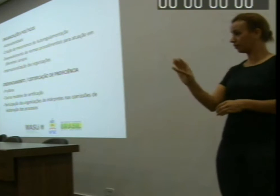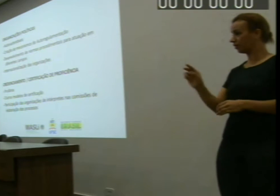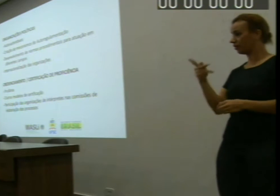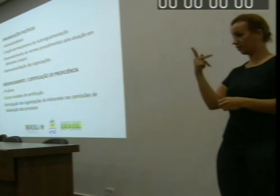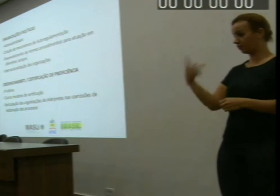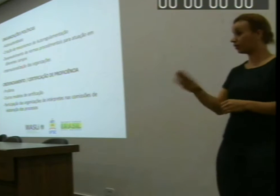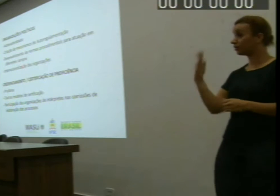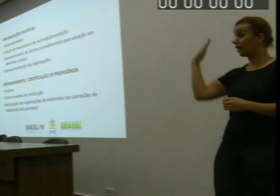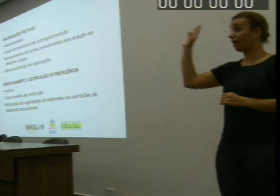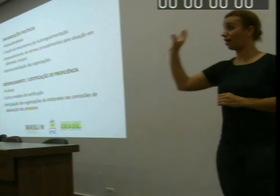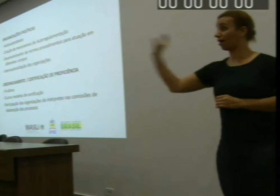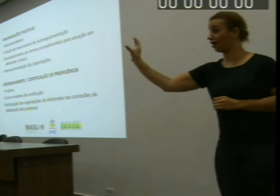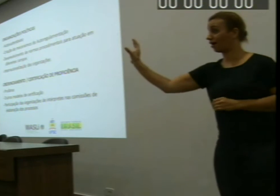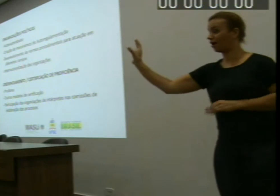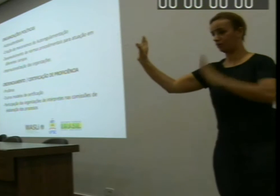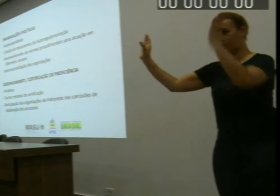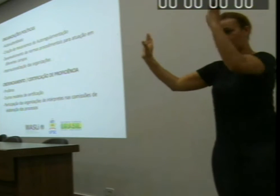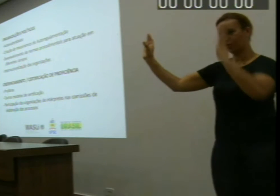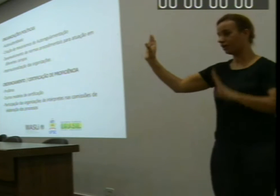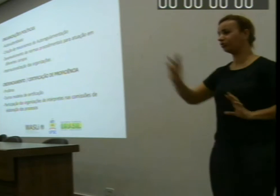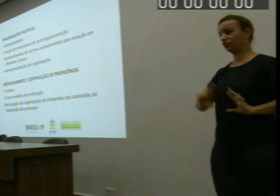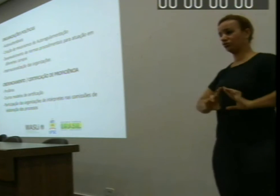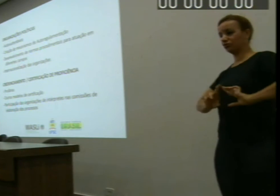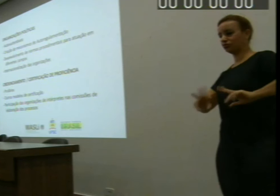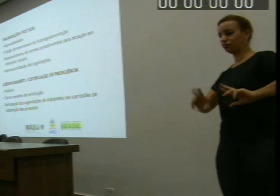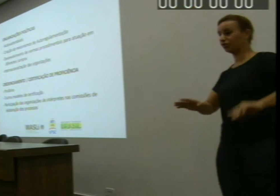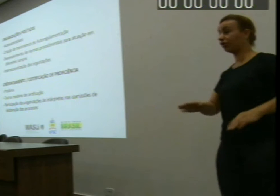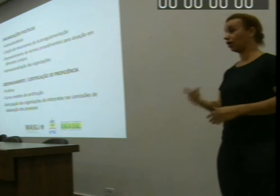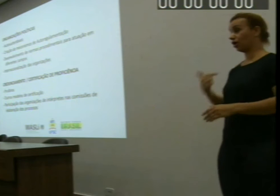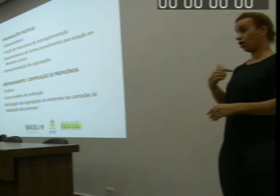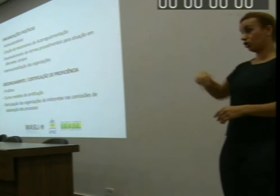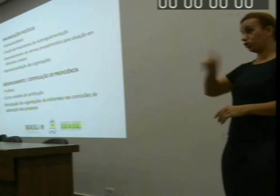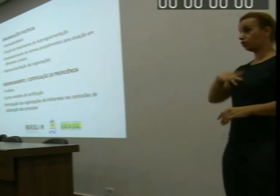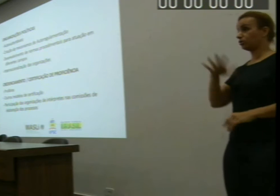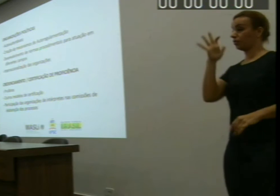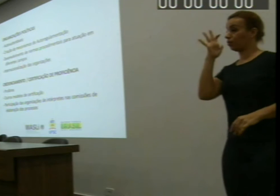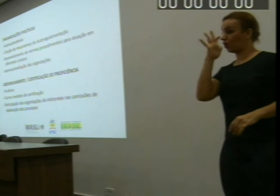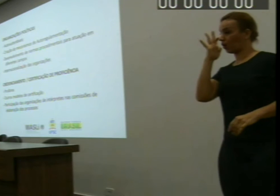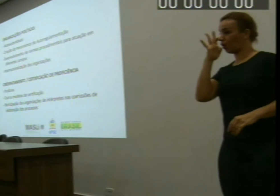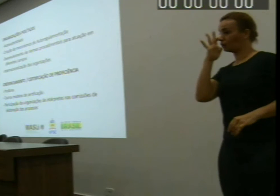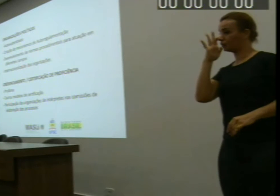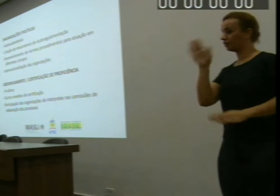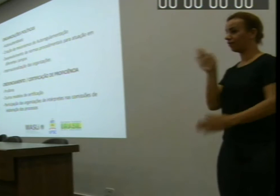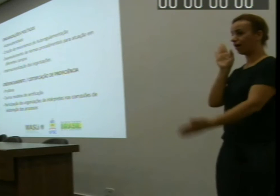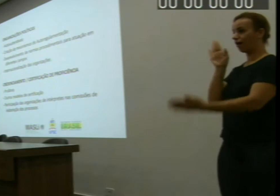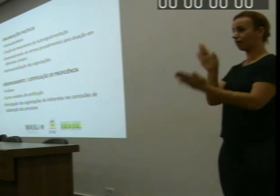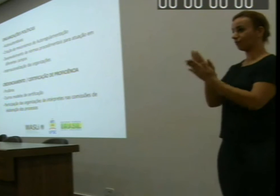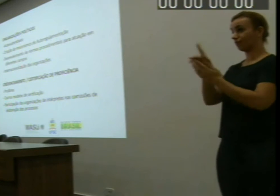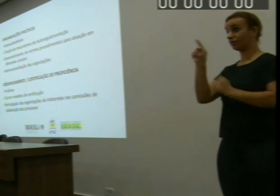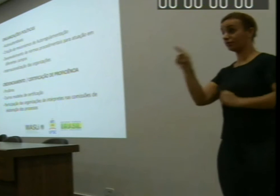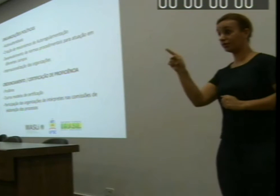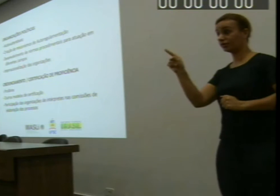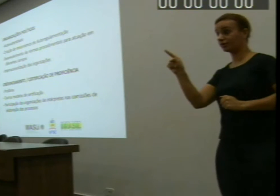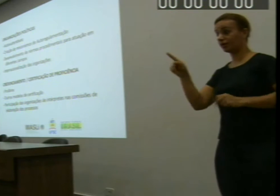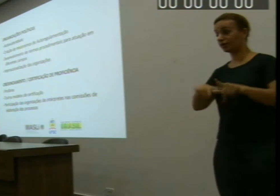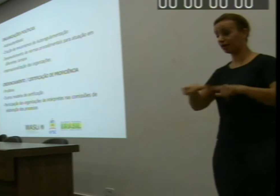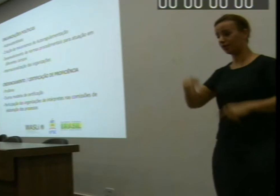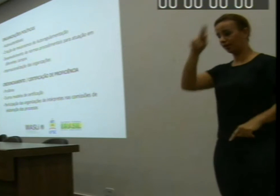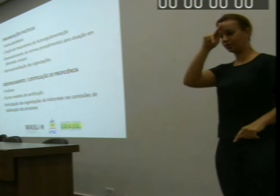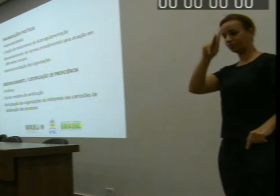para aquele tipo de pessoa a gente pode olhar o modelo e tentar adaptá-lo trabalhá-lo pra nossa